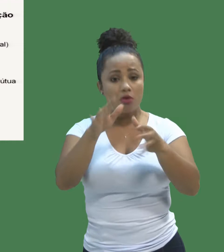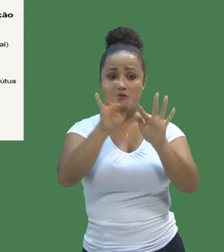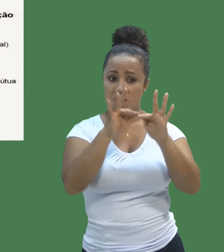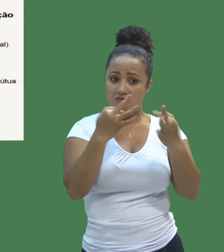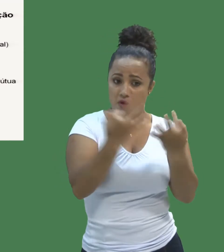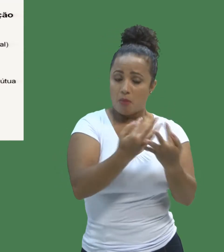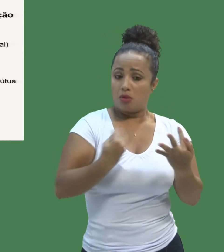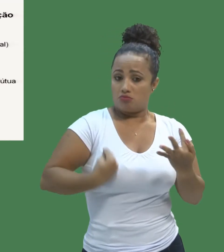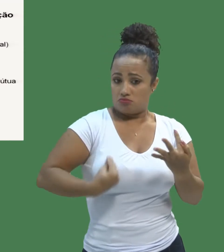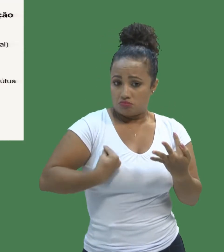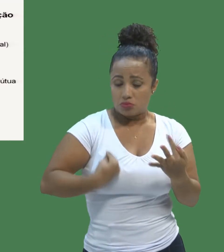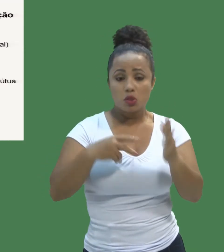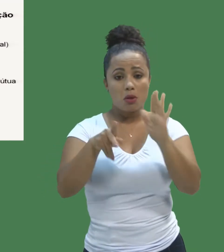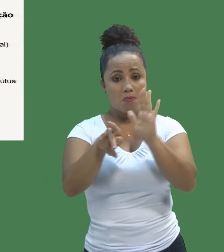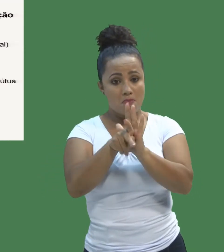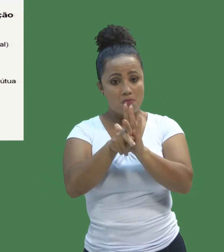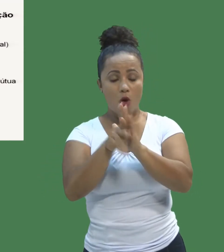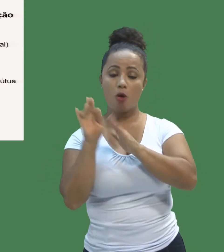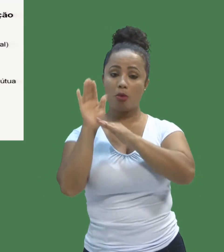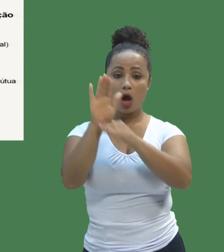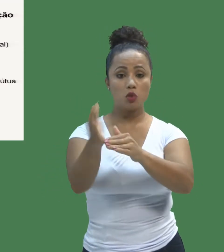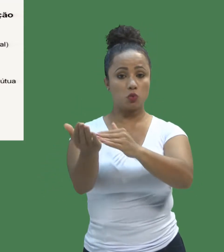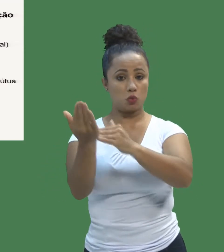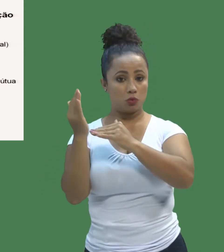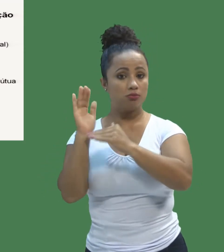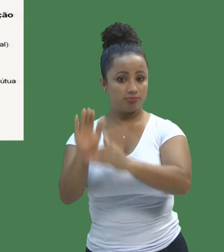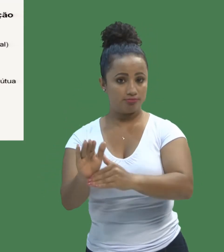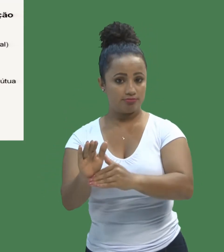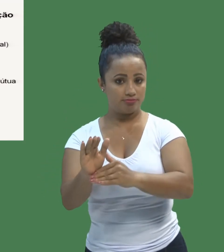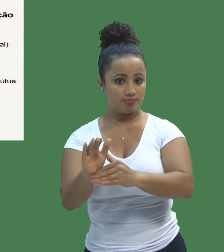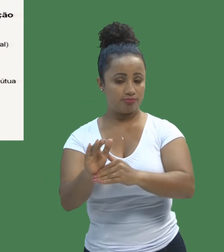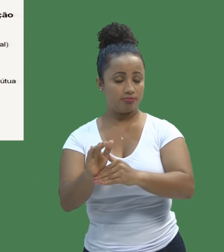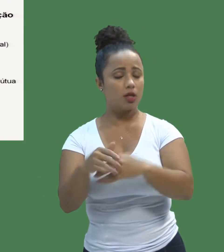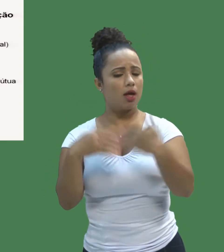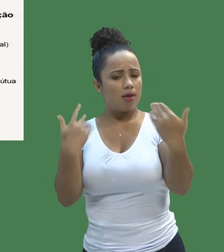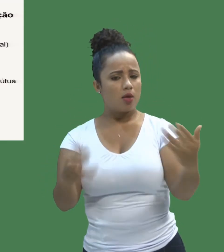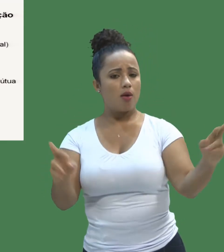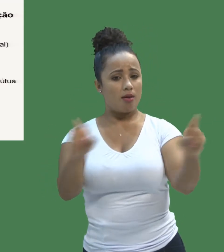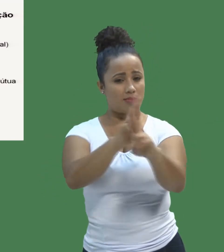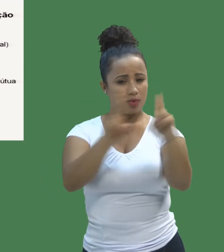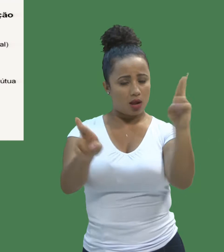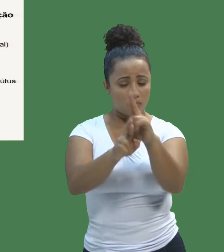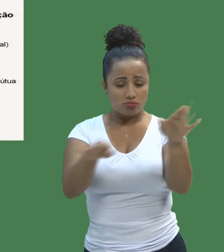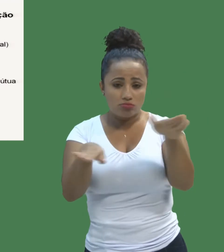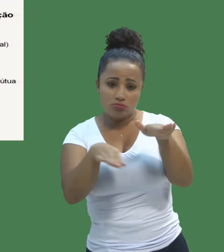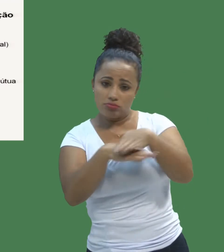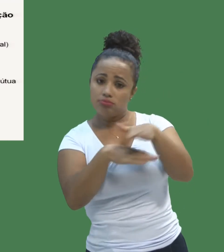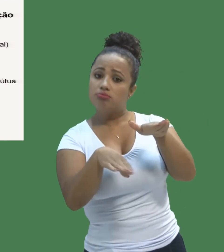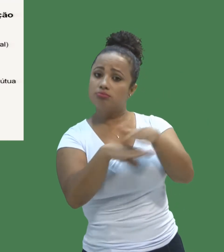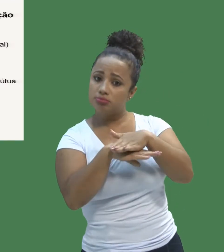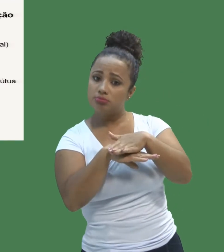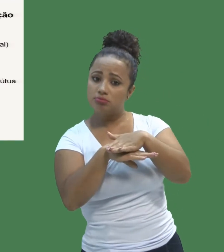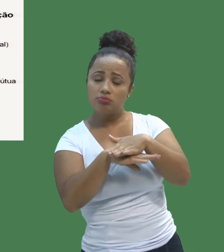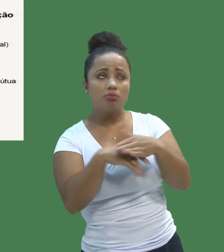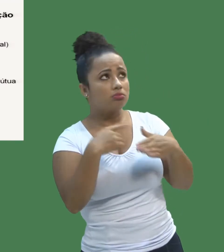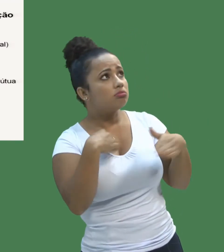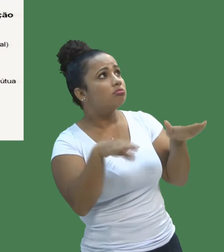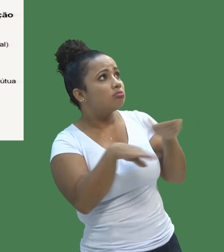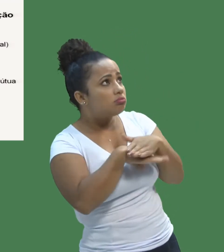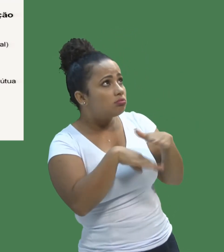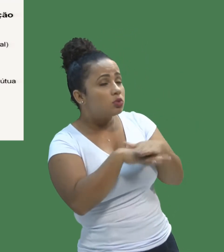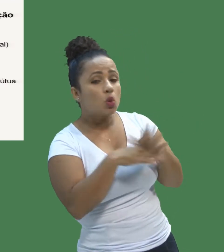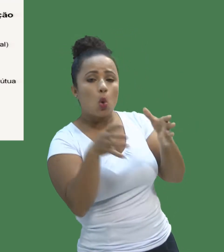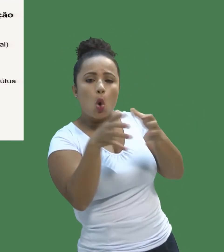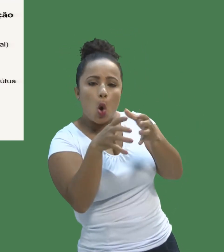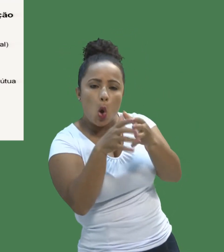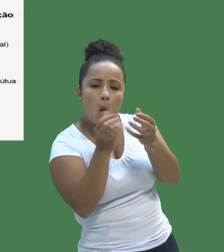sobreviviam através dessa colaboração. A relação de submissão, que era a relação do escravo